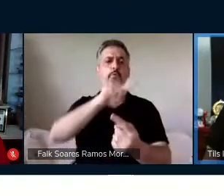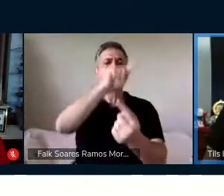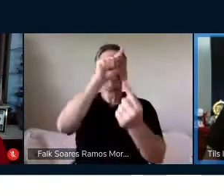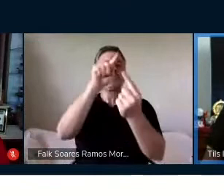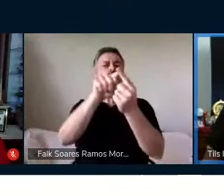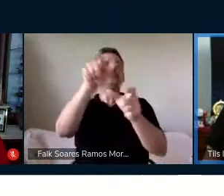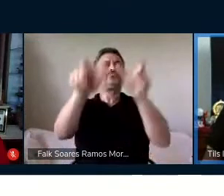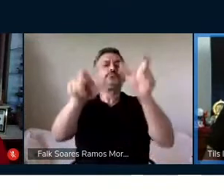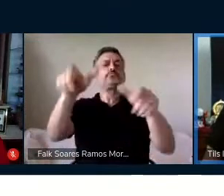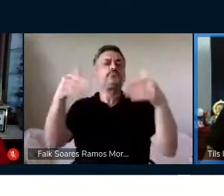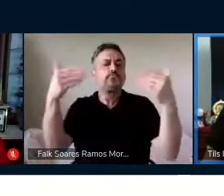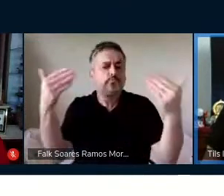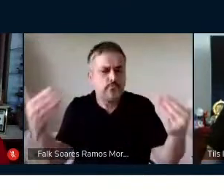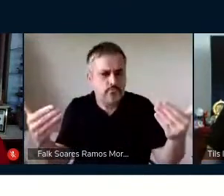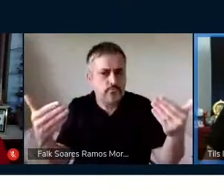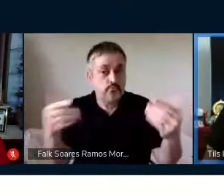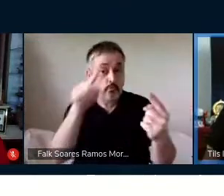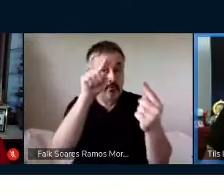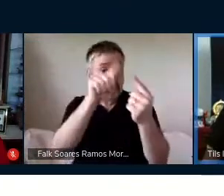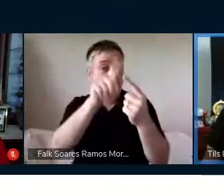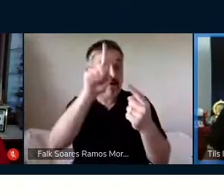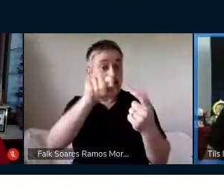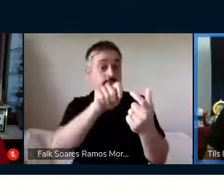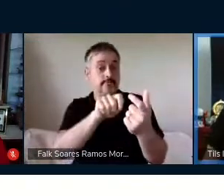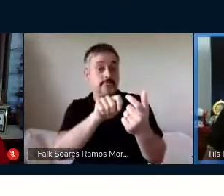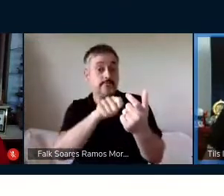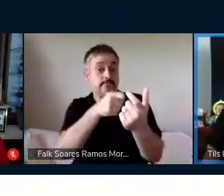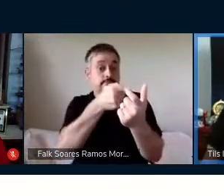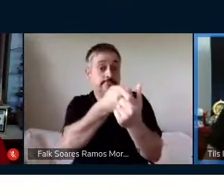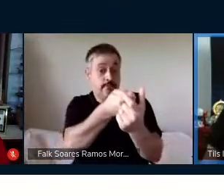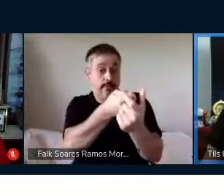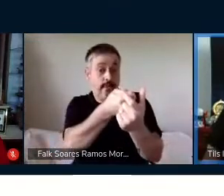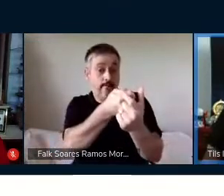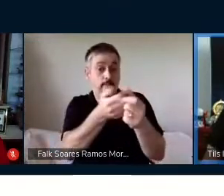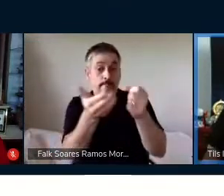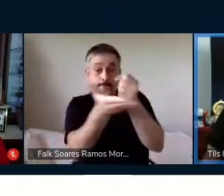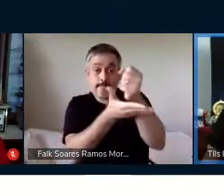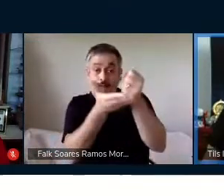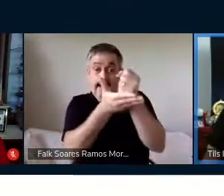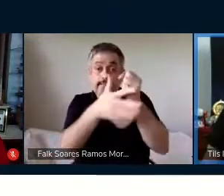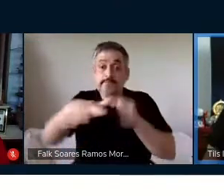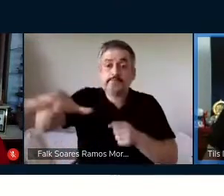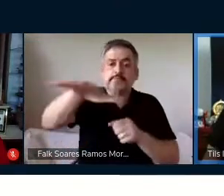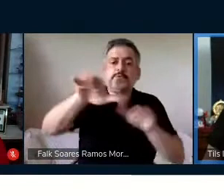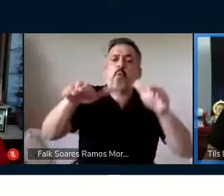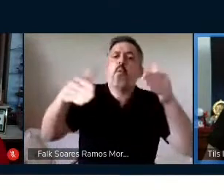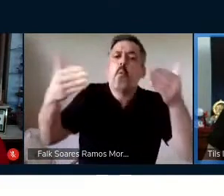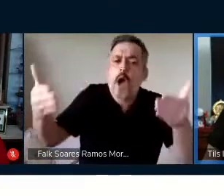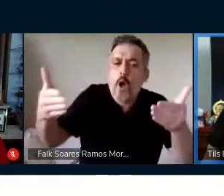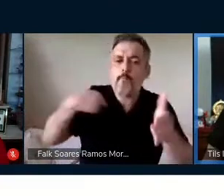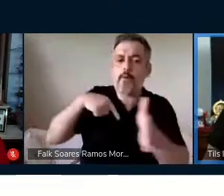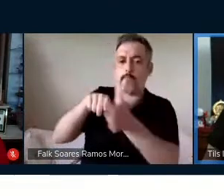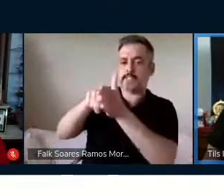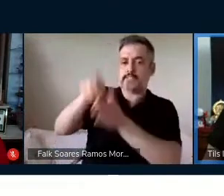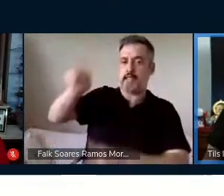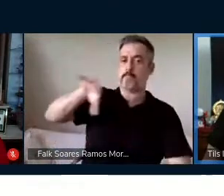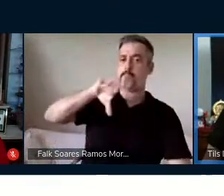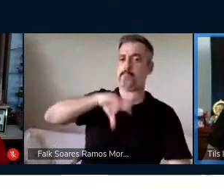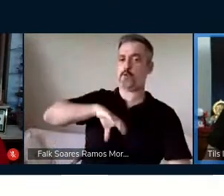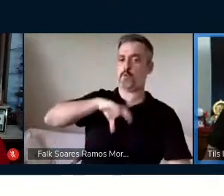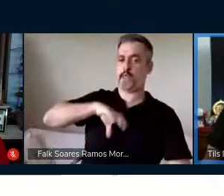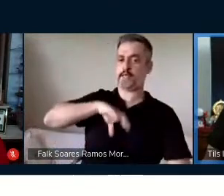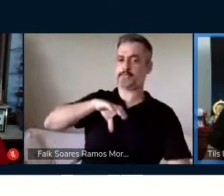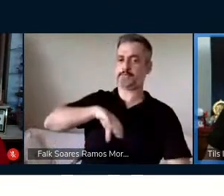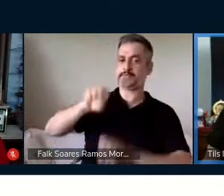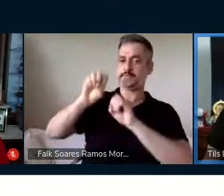principalmente, ações. Outro ponto que devemos destacar é o caráter descritivo deste